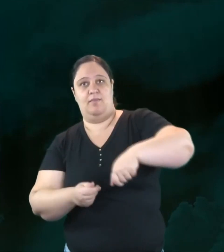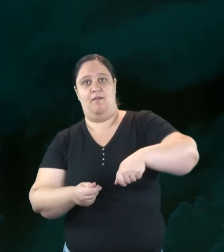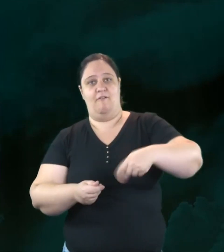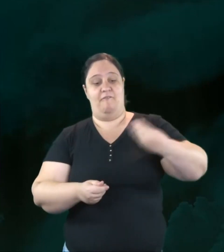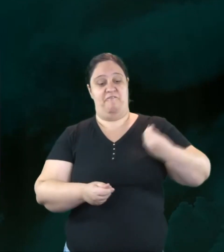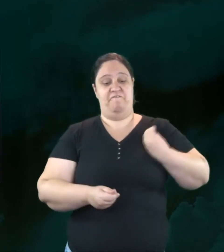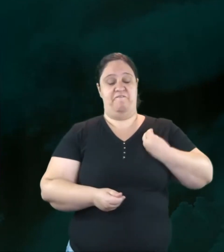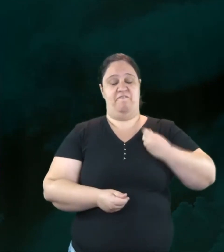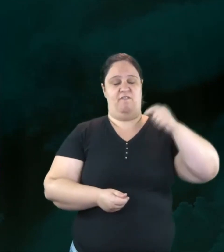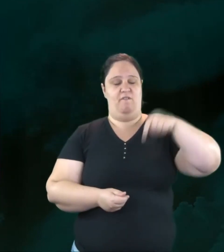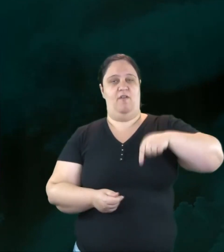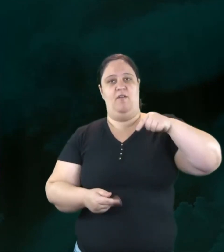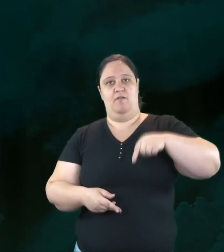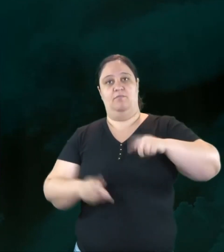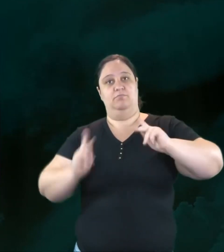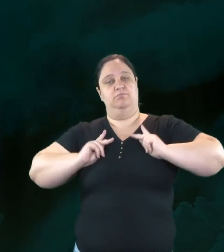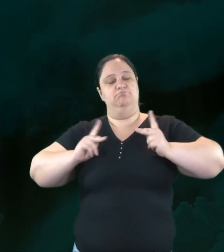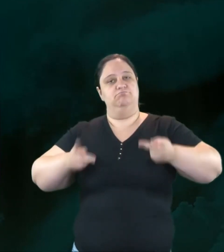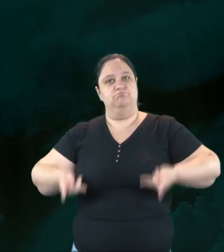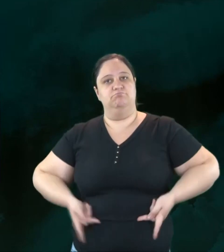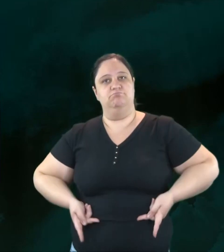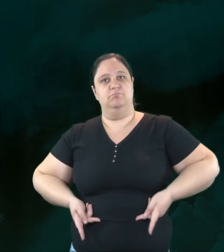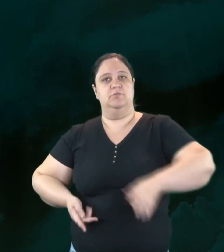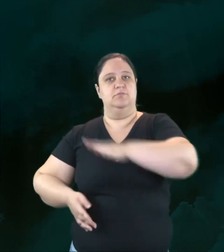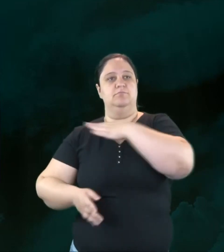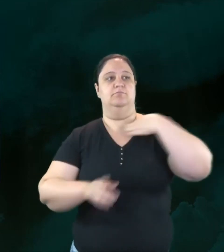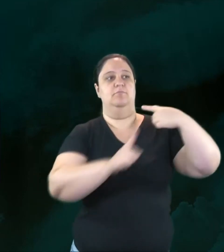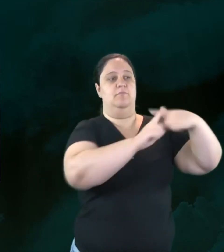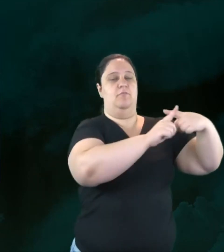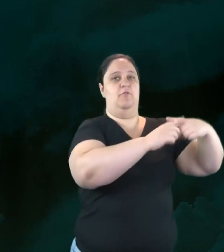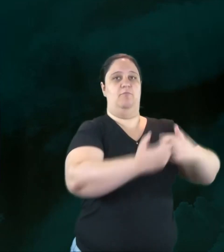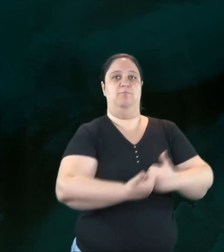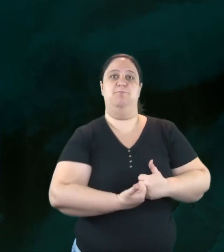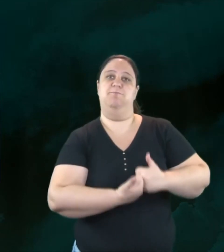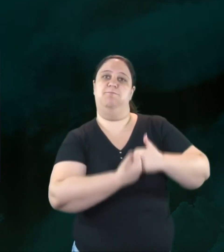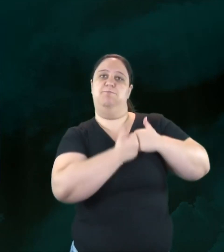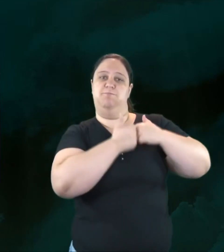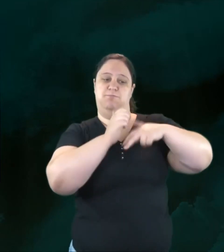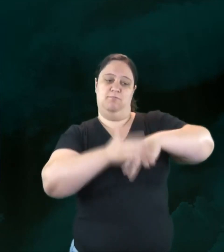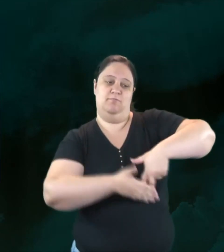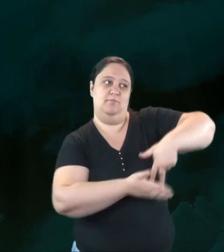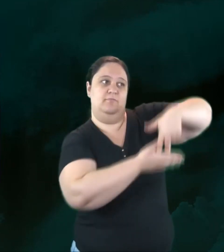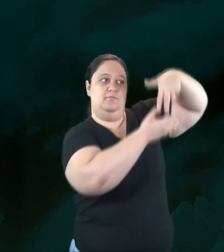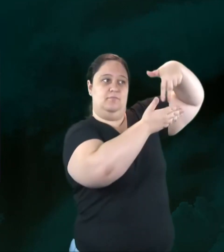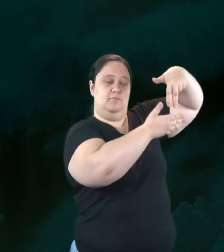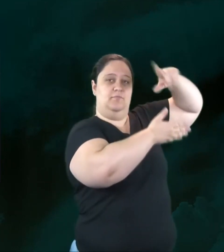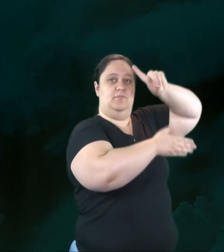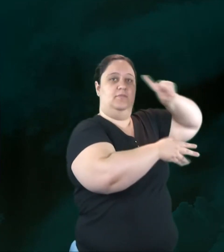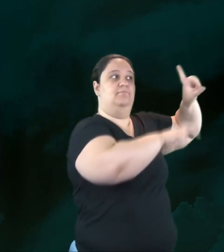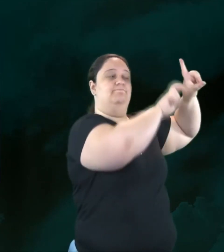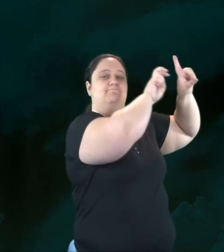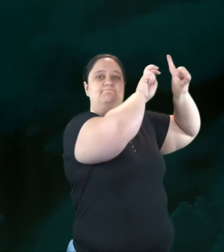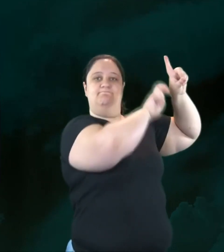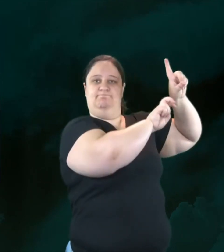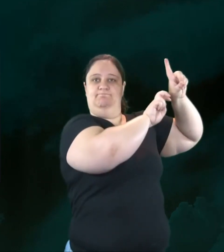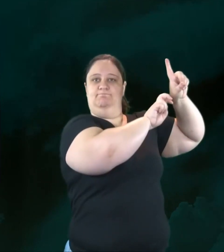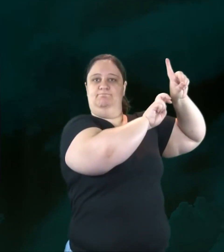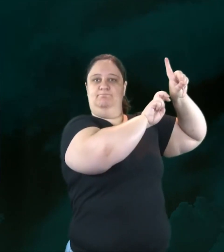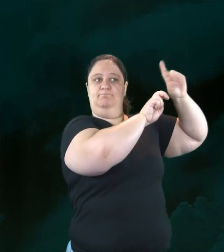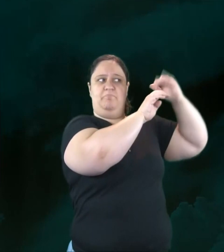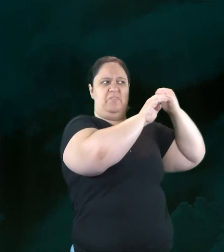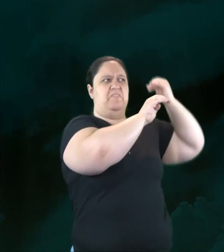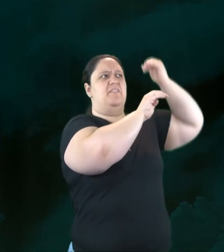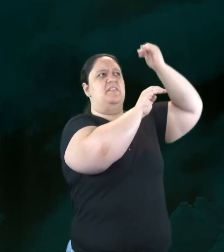Deus o ressuscitou, e ele ascendeu-se ao céu, sentou-se à destra de Deus, acima de todo principado